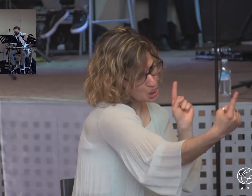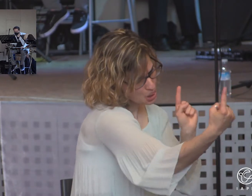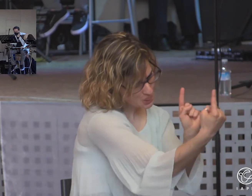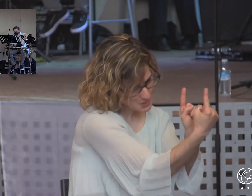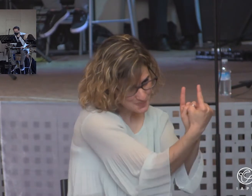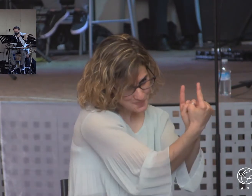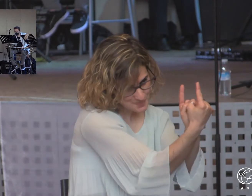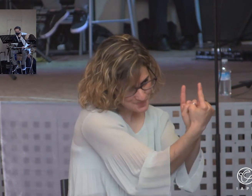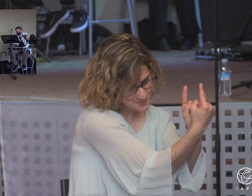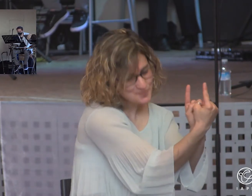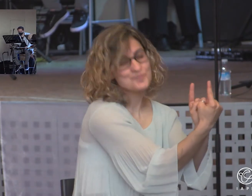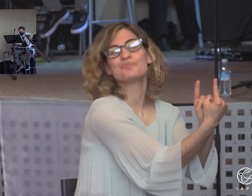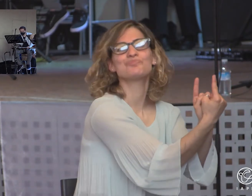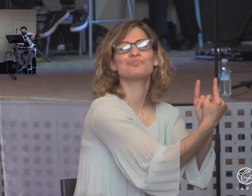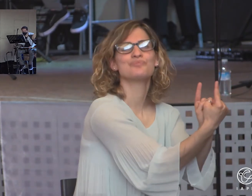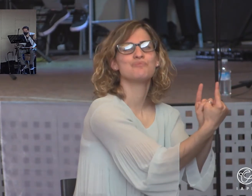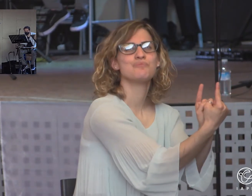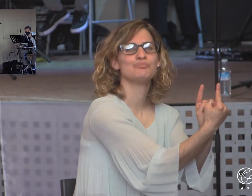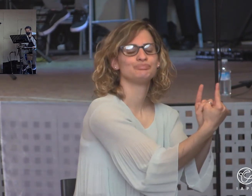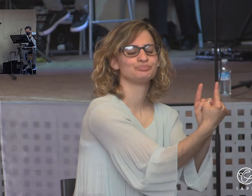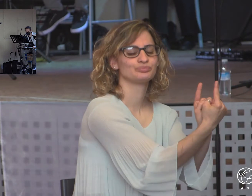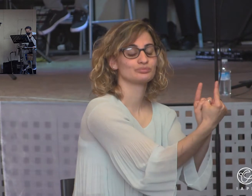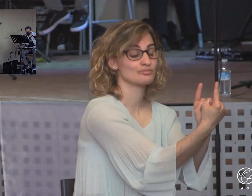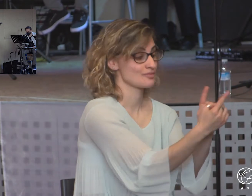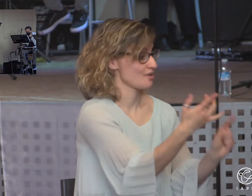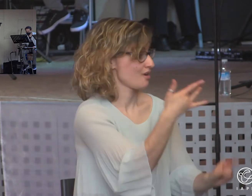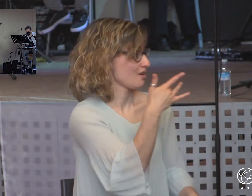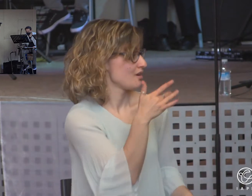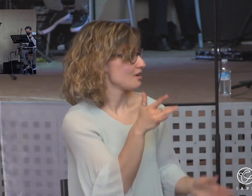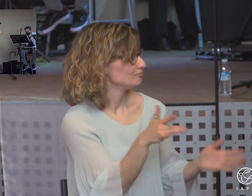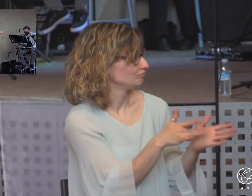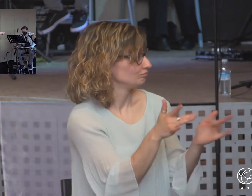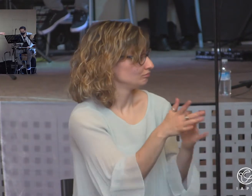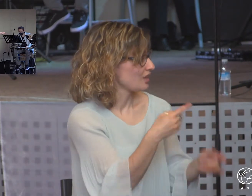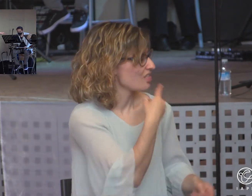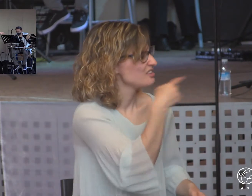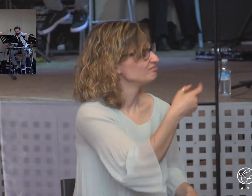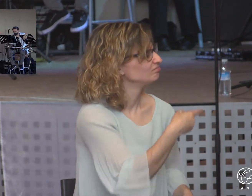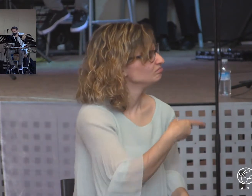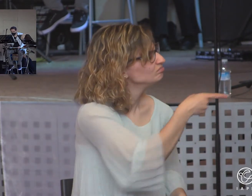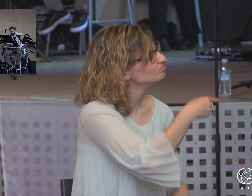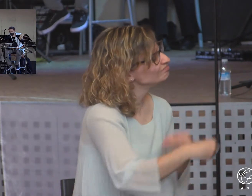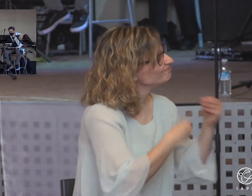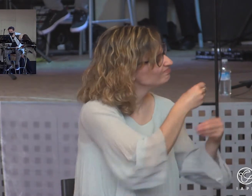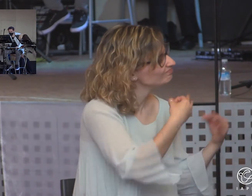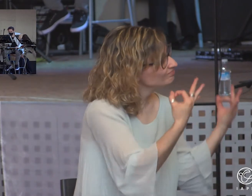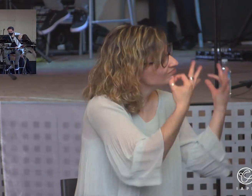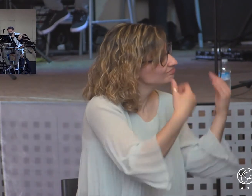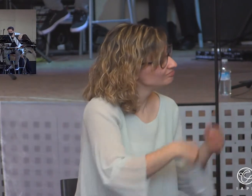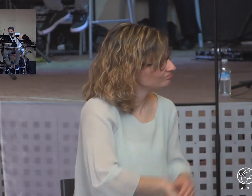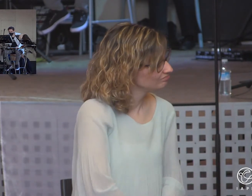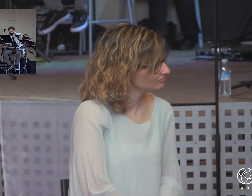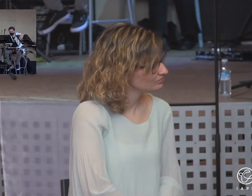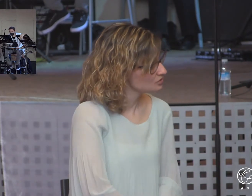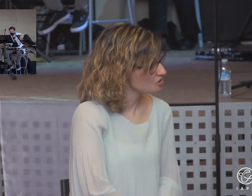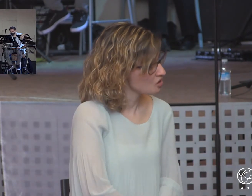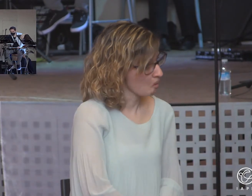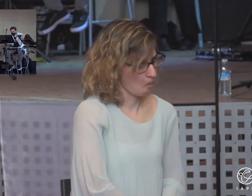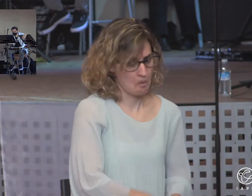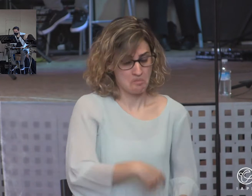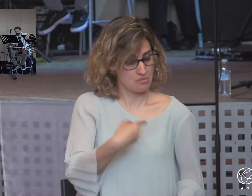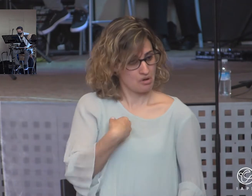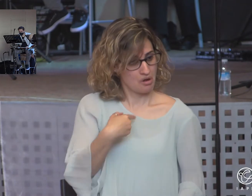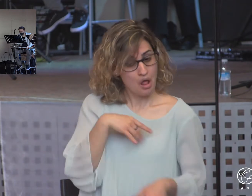con Jesús y Jesús le dice: ¿qué haces aquí? Y él le dice: pues no me ves,